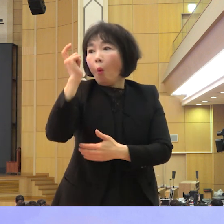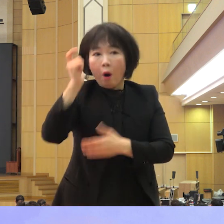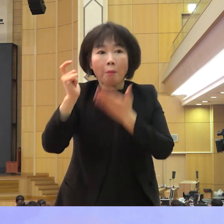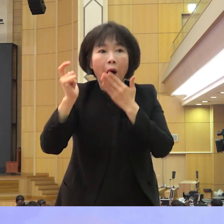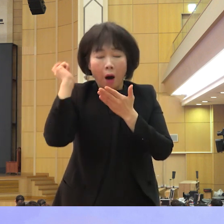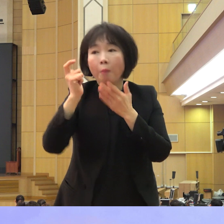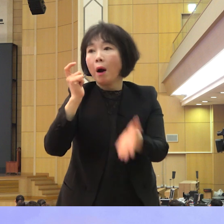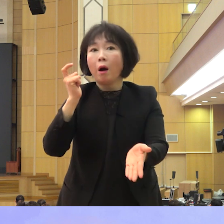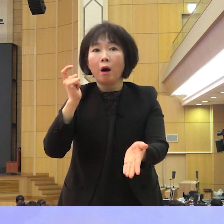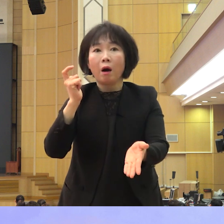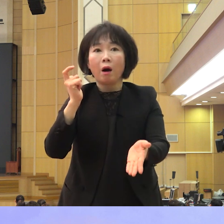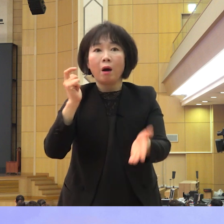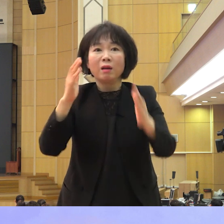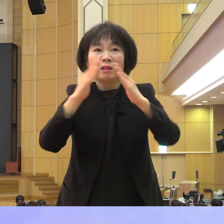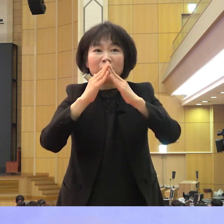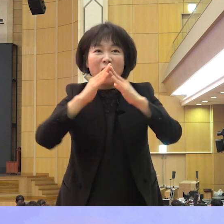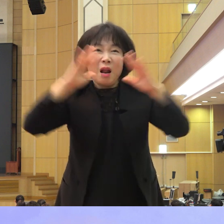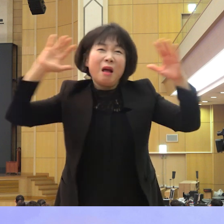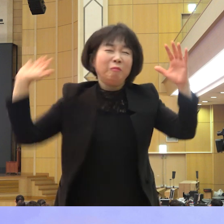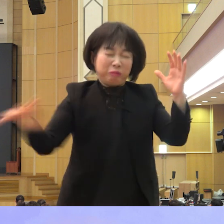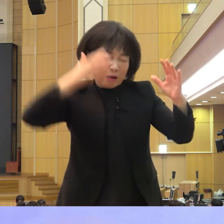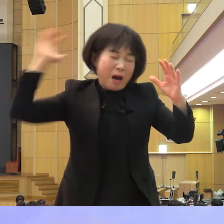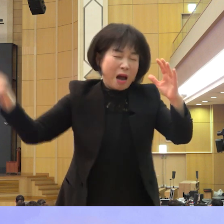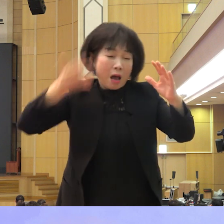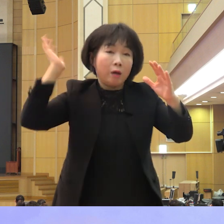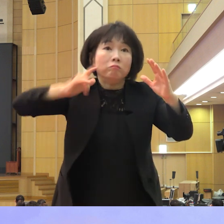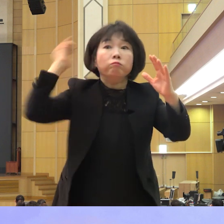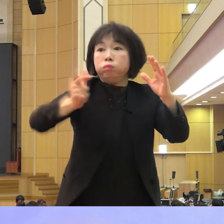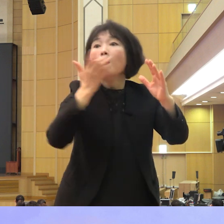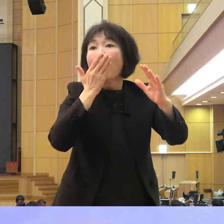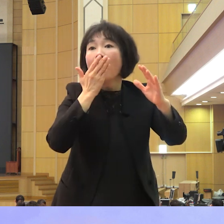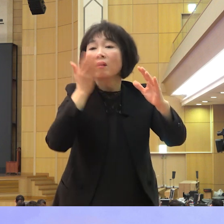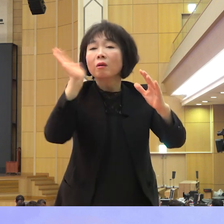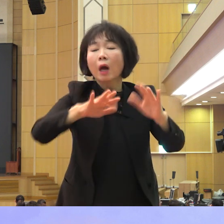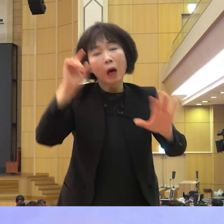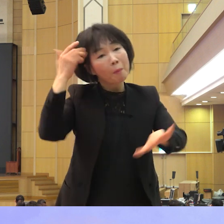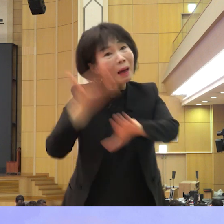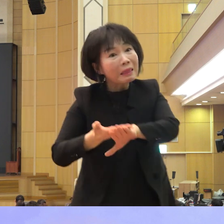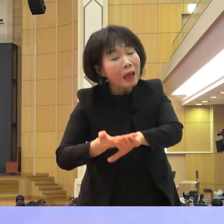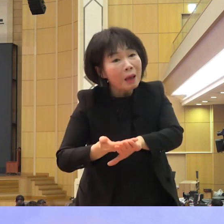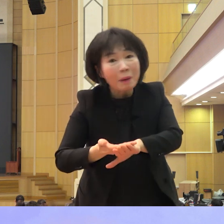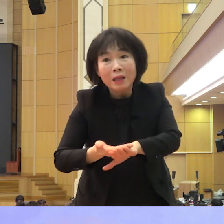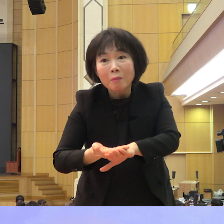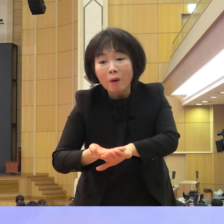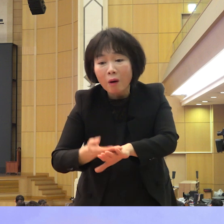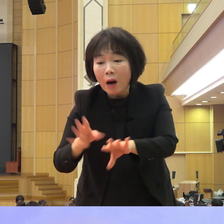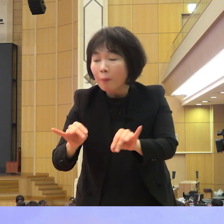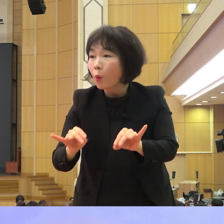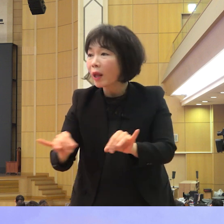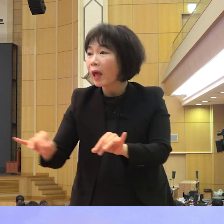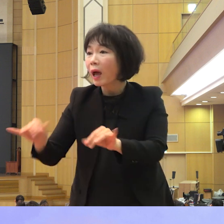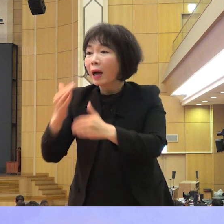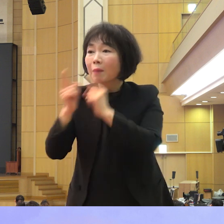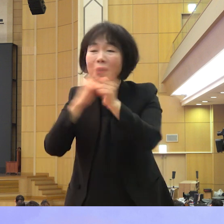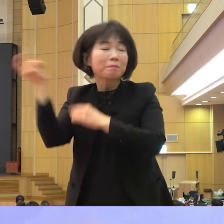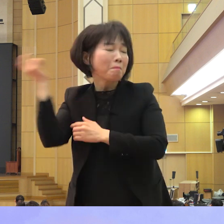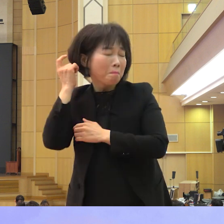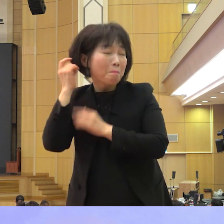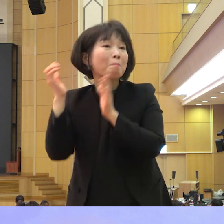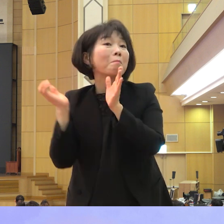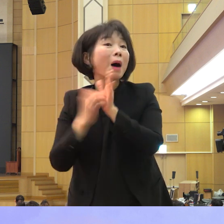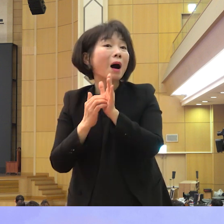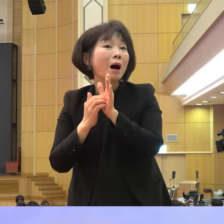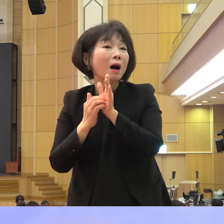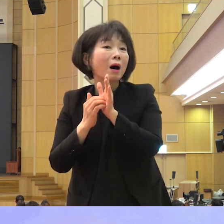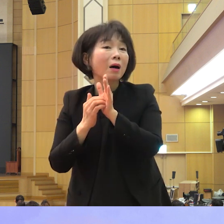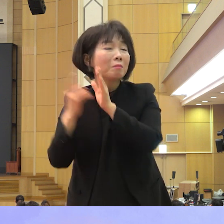24절이죠 25절까지 26절에 보면 모래 위에 지은 사람, 하나님 말씀을 듣고도